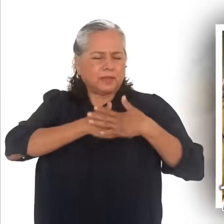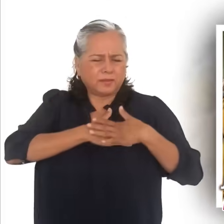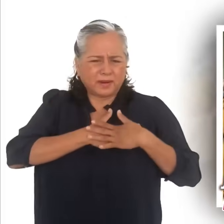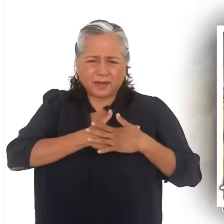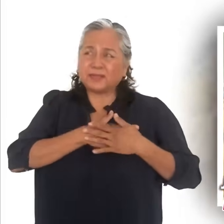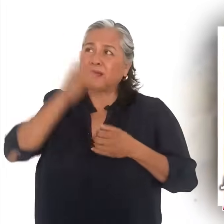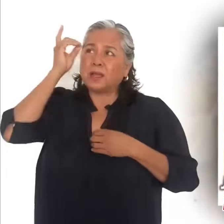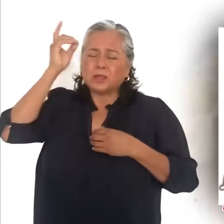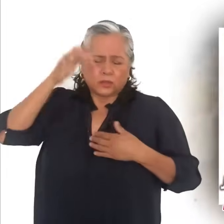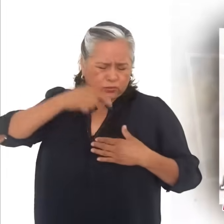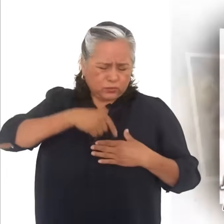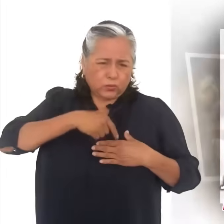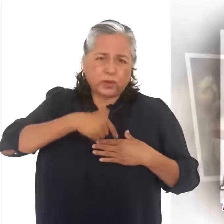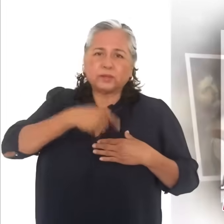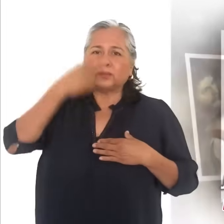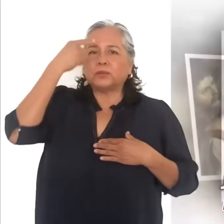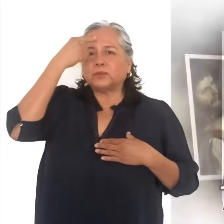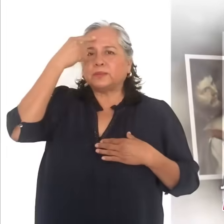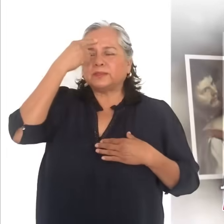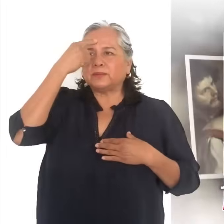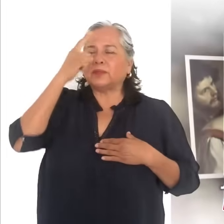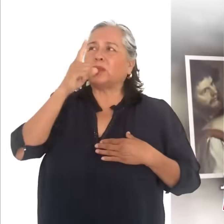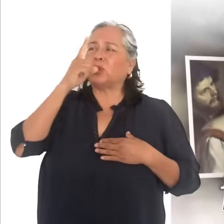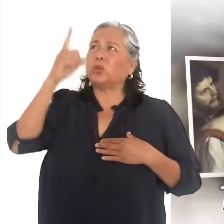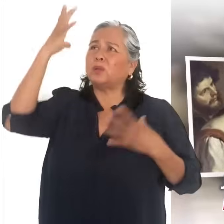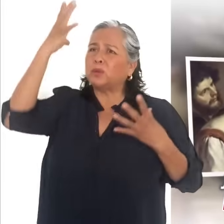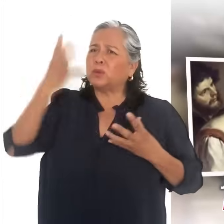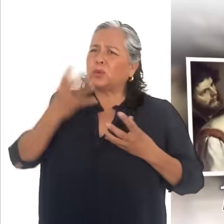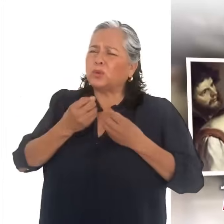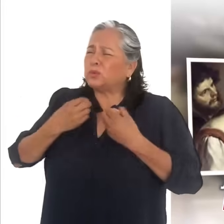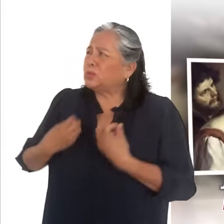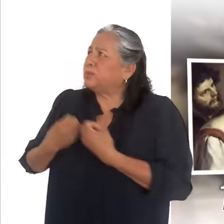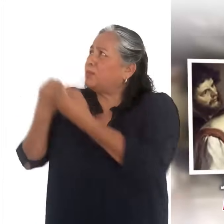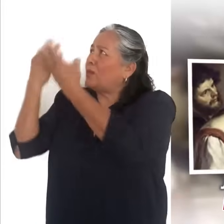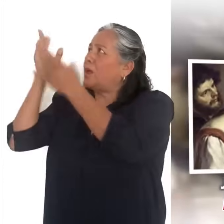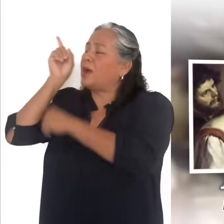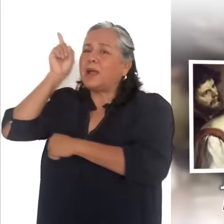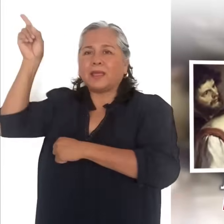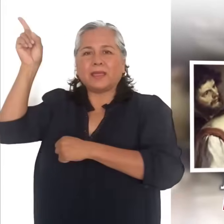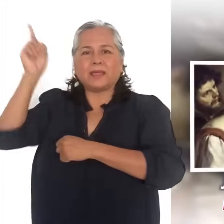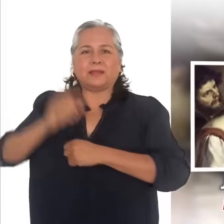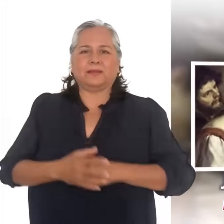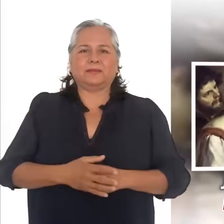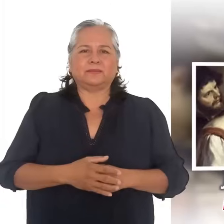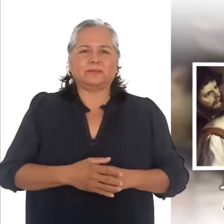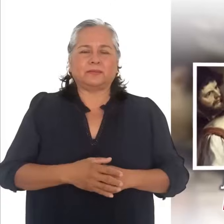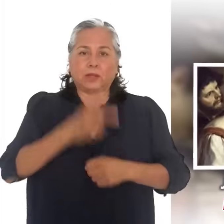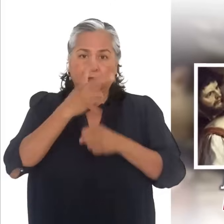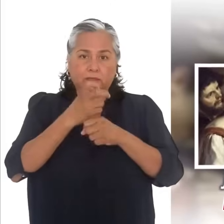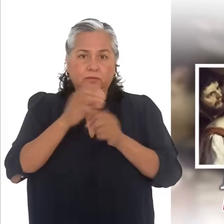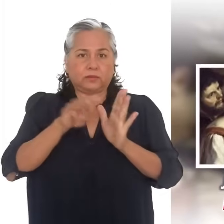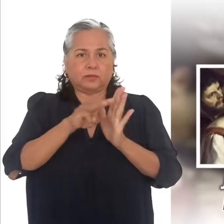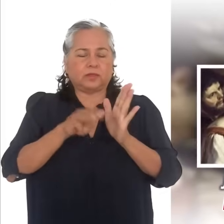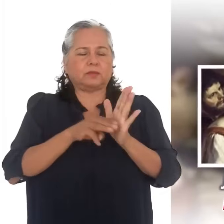con todo tu corazón, con toda tu alma, con toda tu mente y con todas tus fuerzas. El